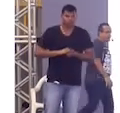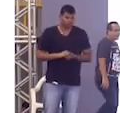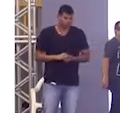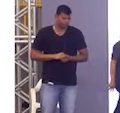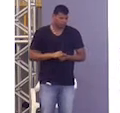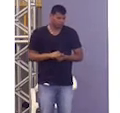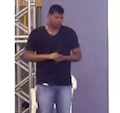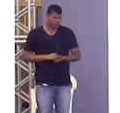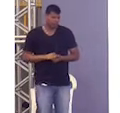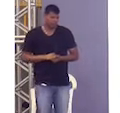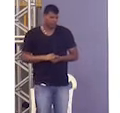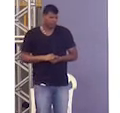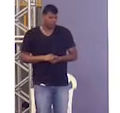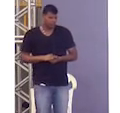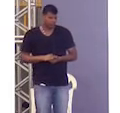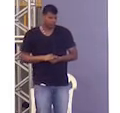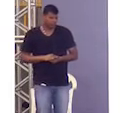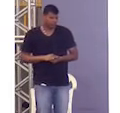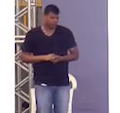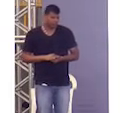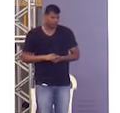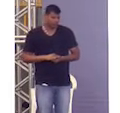A primeira questão, ela diz assim, ó: